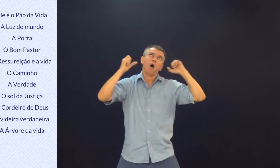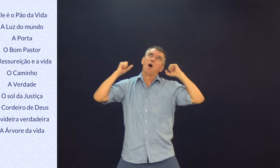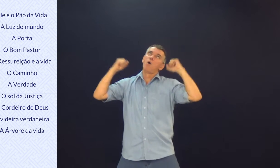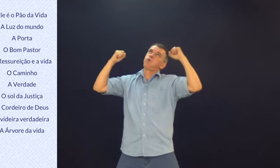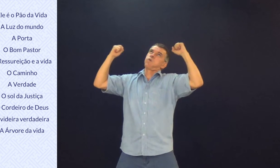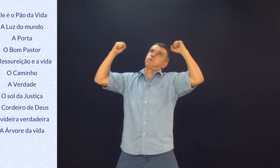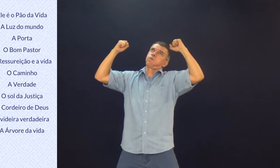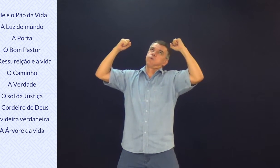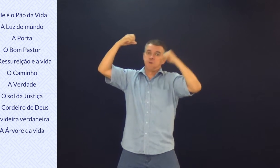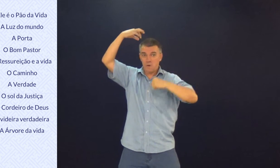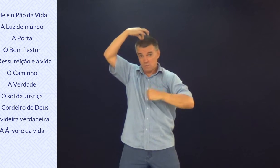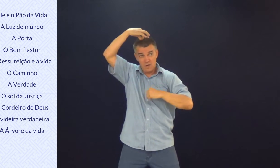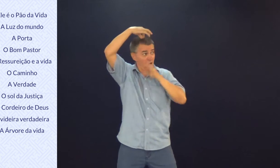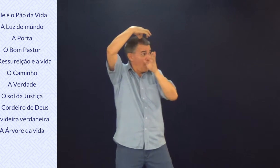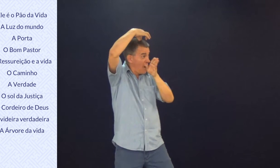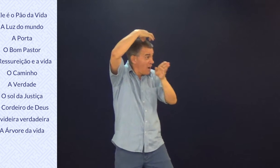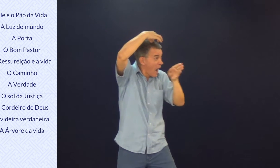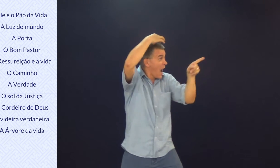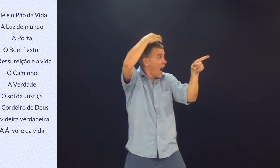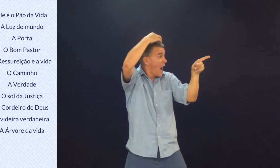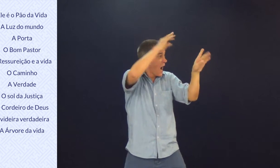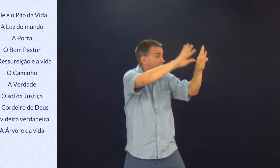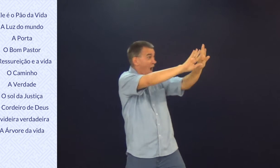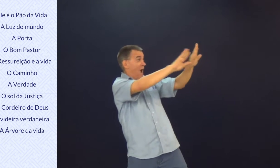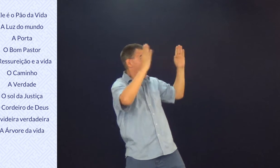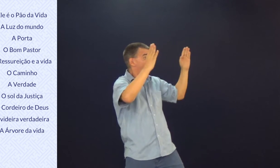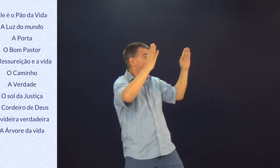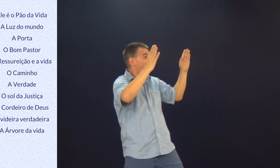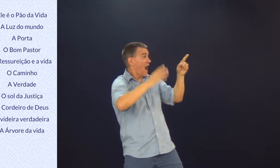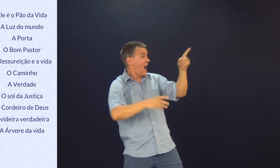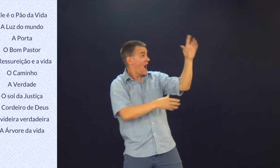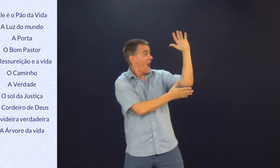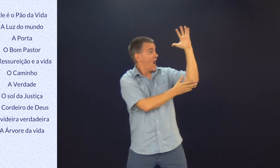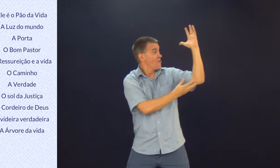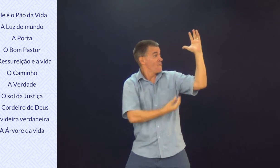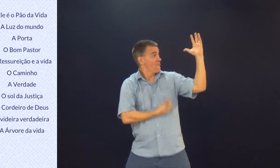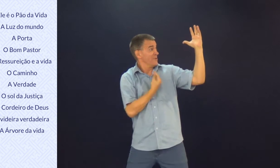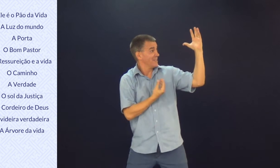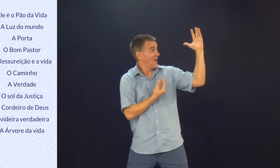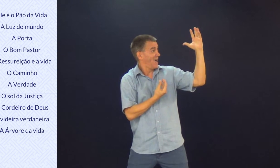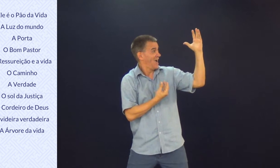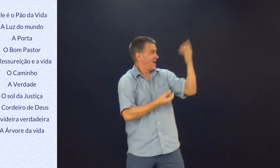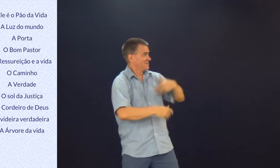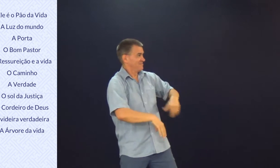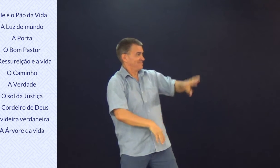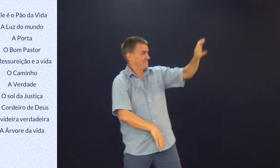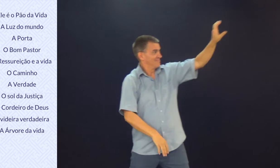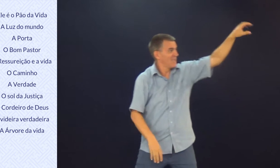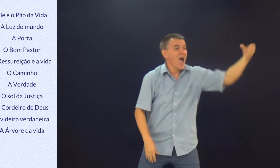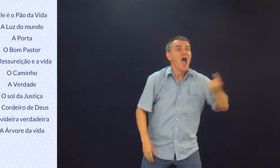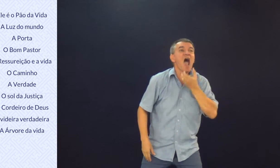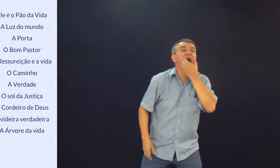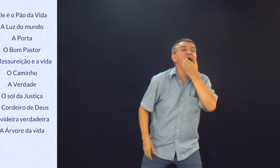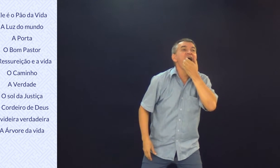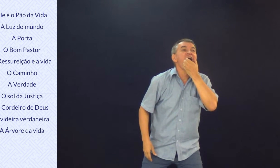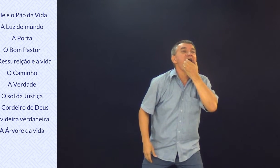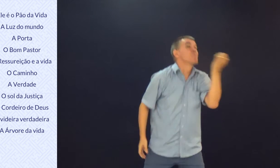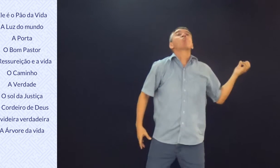fiz então se eu for liberto né não foi considerado condenado eu vou pro céu